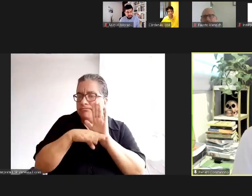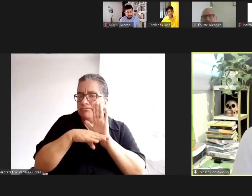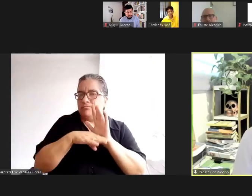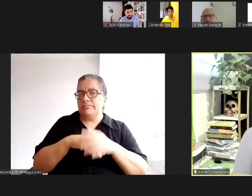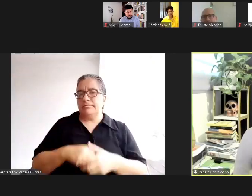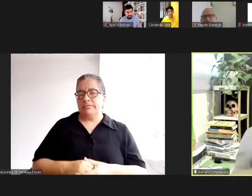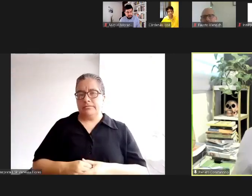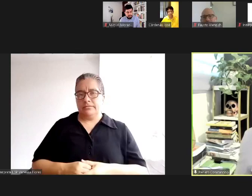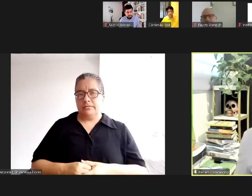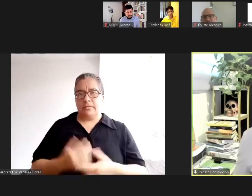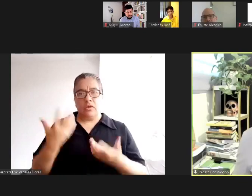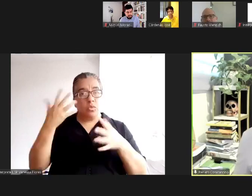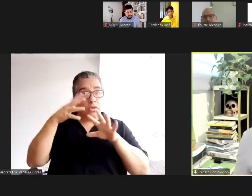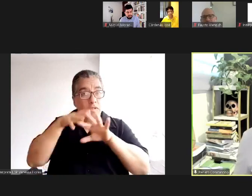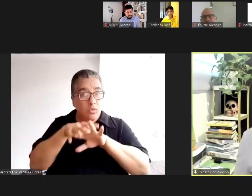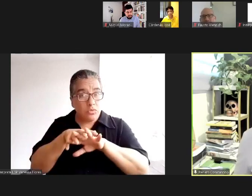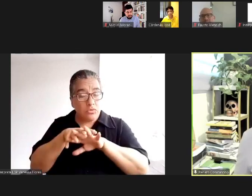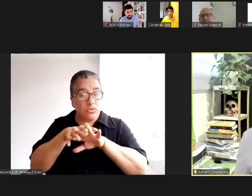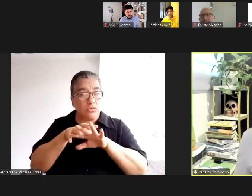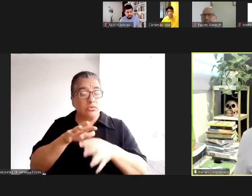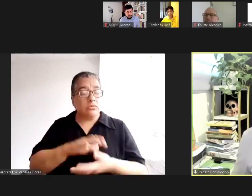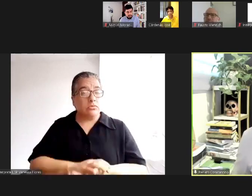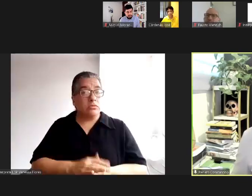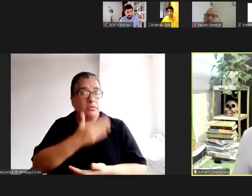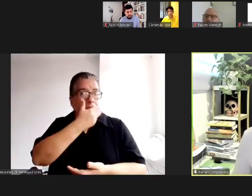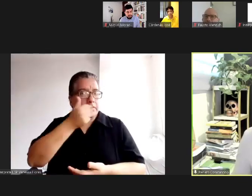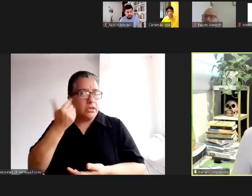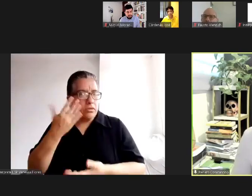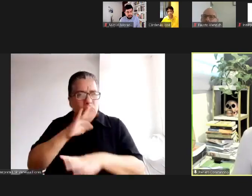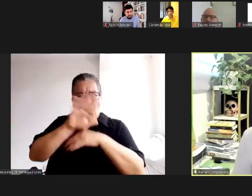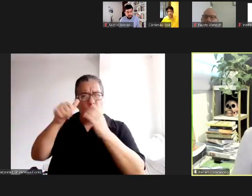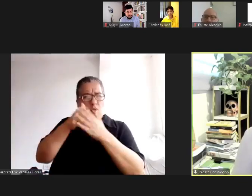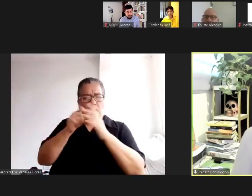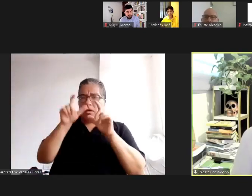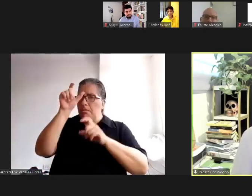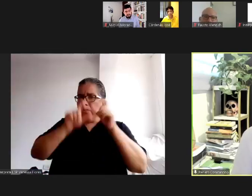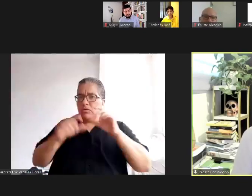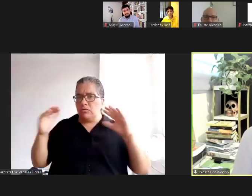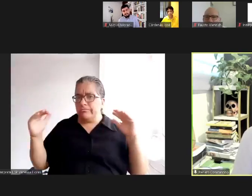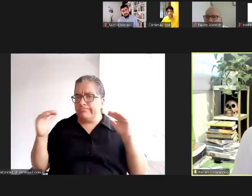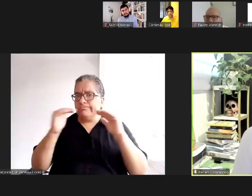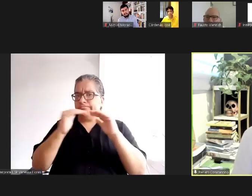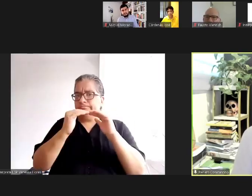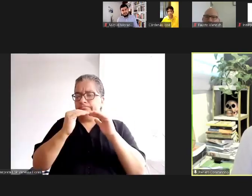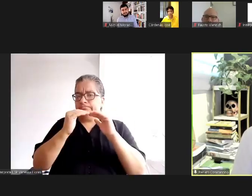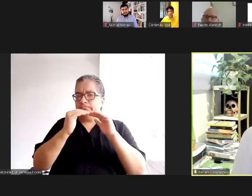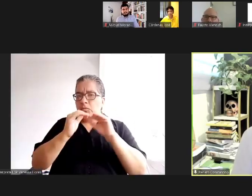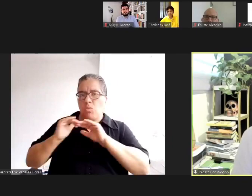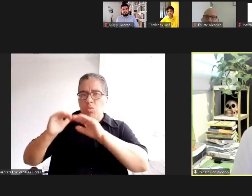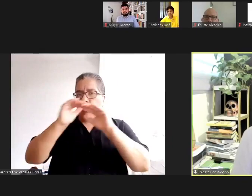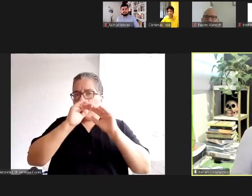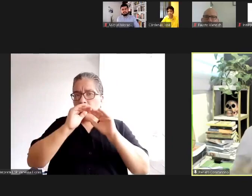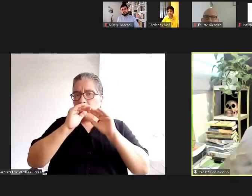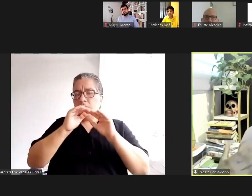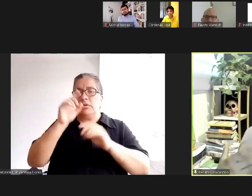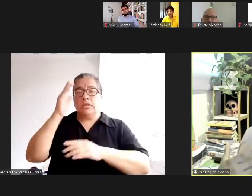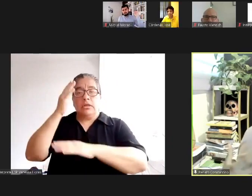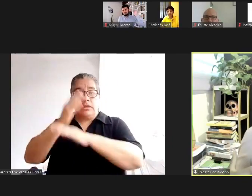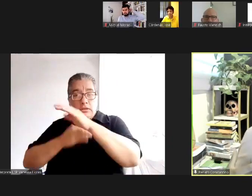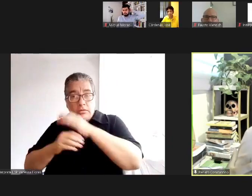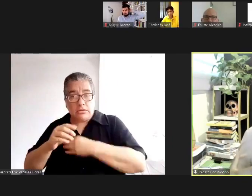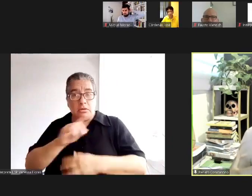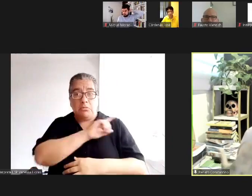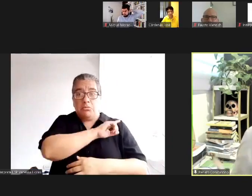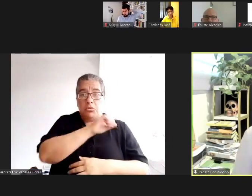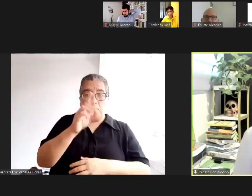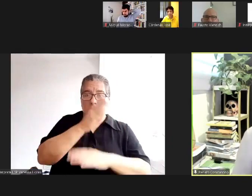una inclusión de todas las personas con discapacidad y sin discapacidad a la cultura, ¿no? Y que puedan